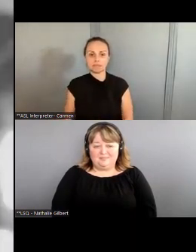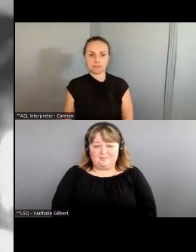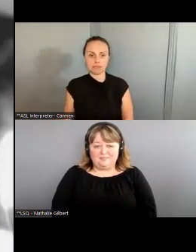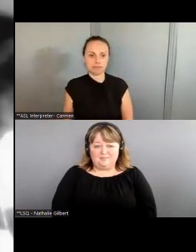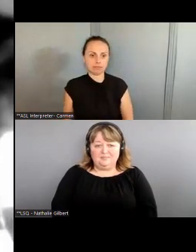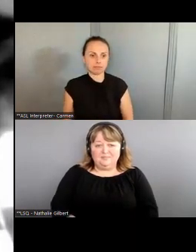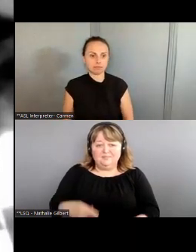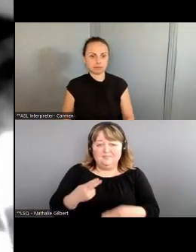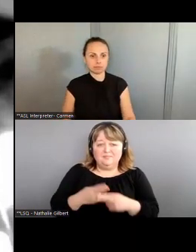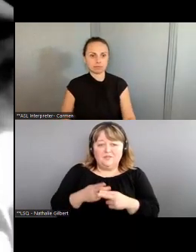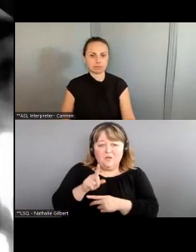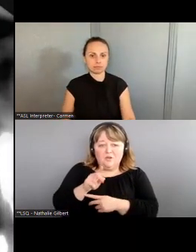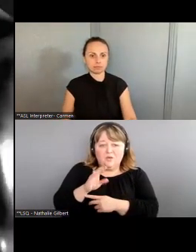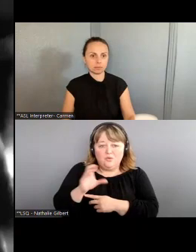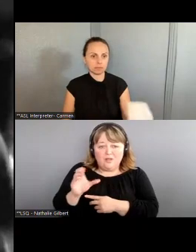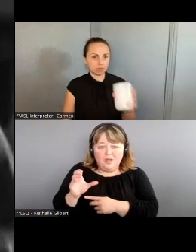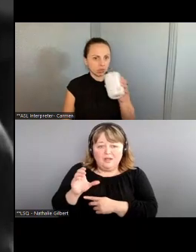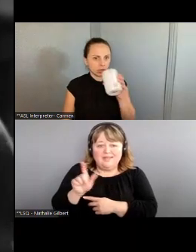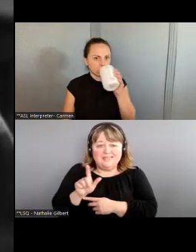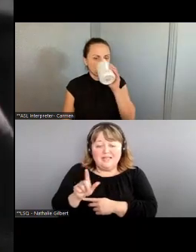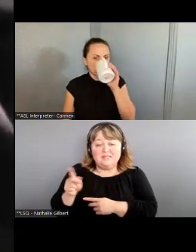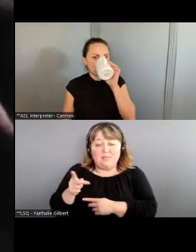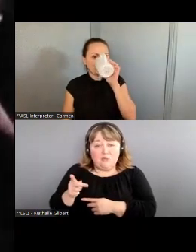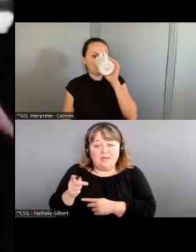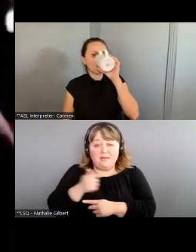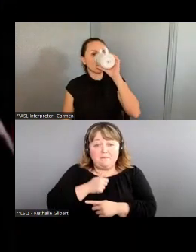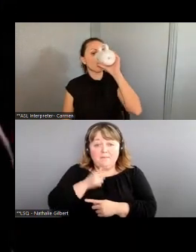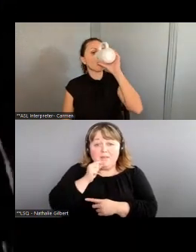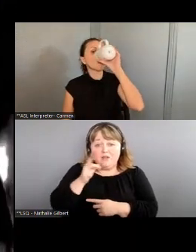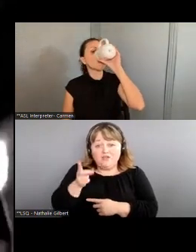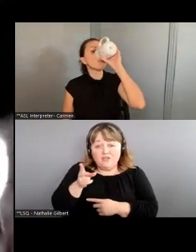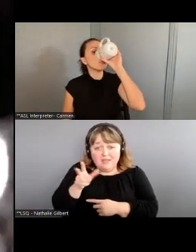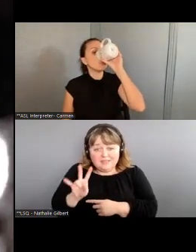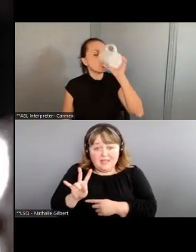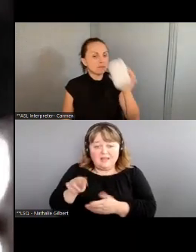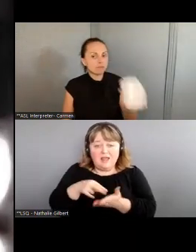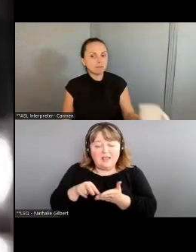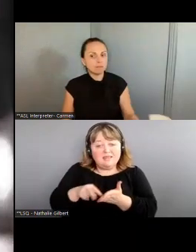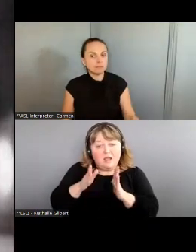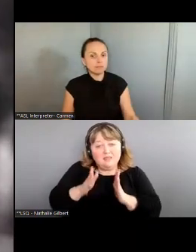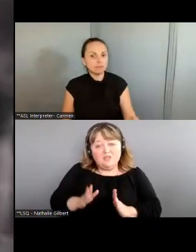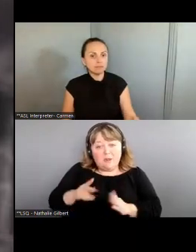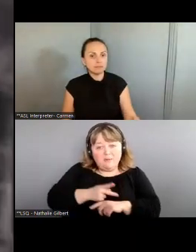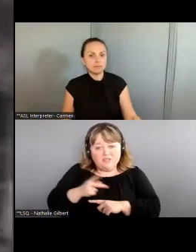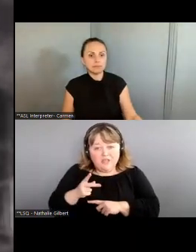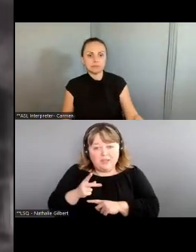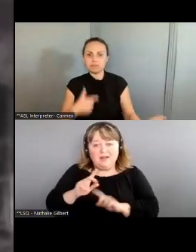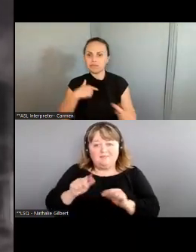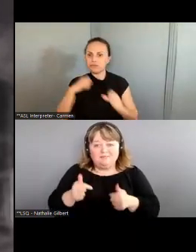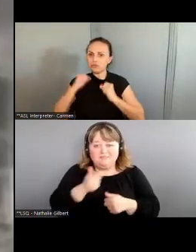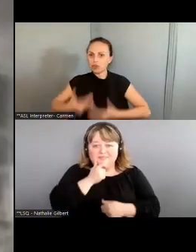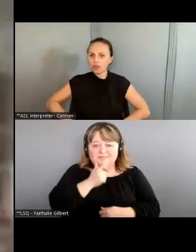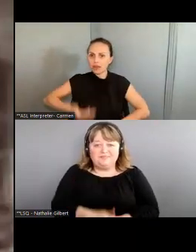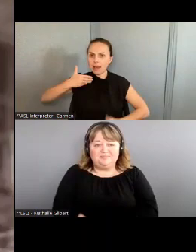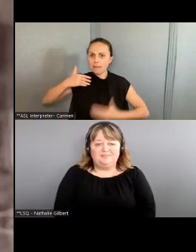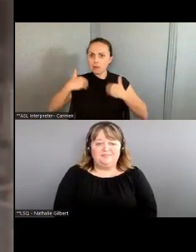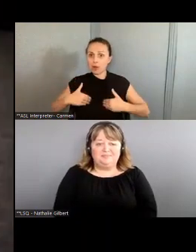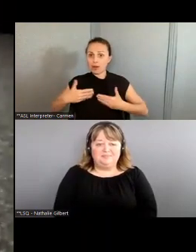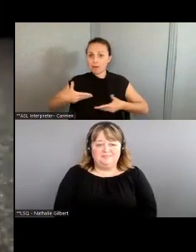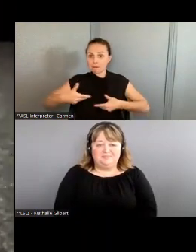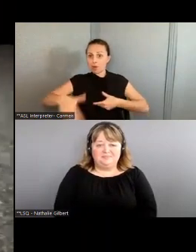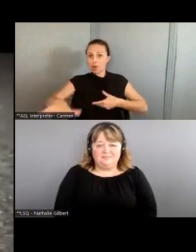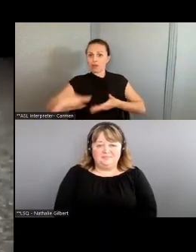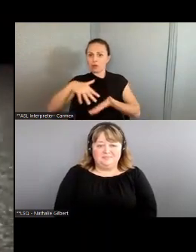Lazy Legs Petwali. J'ai 37 ans et je suis une danseur professionnel. I have a strong upper body and a slim, weak lower